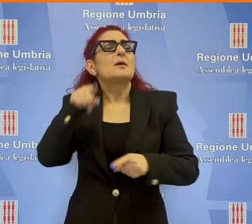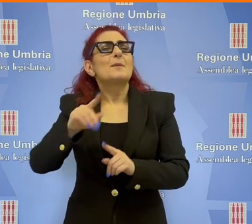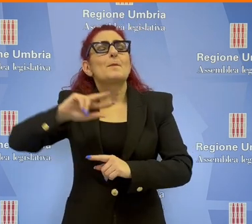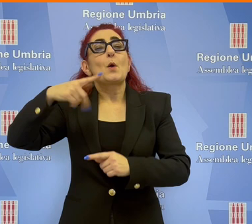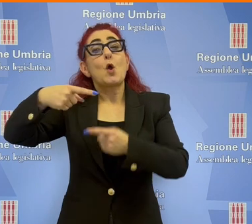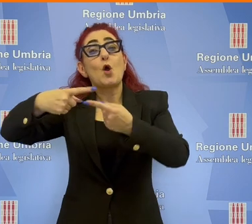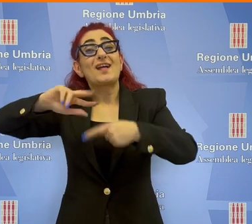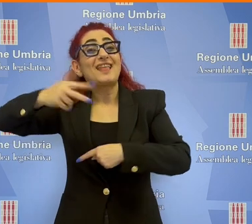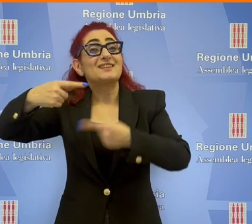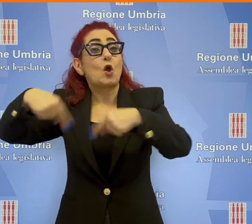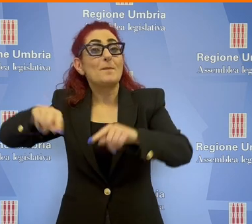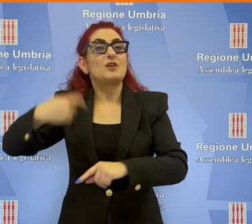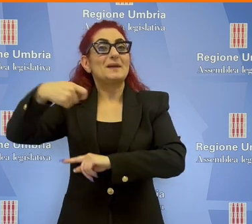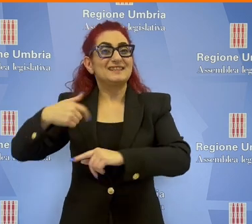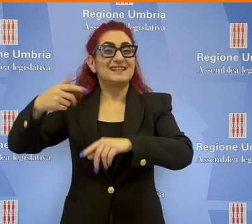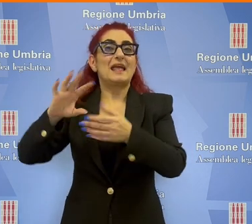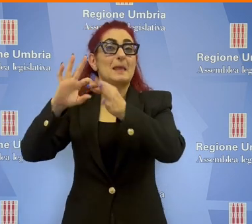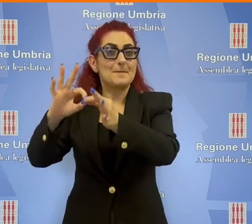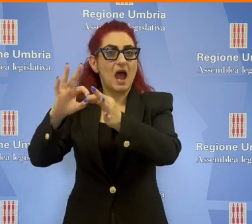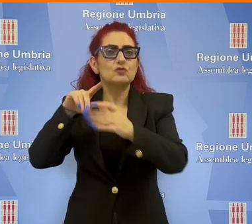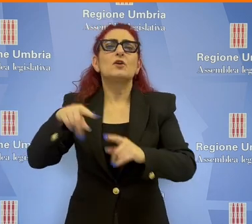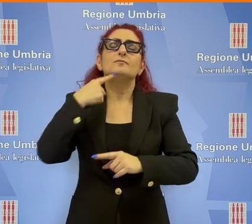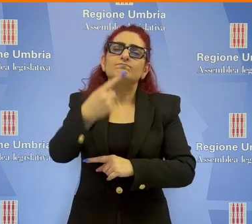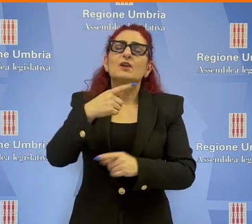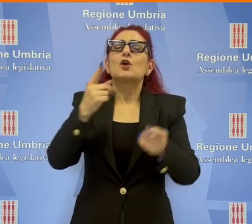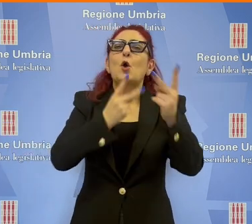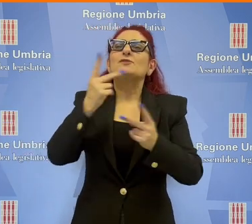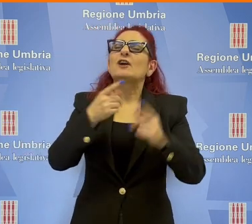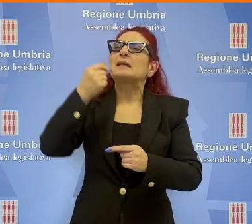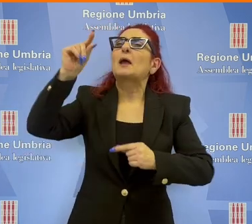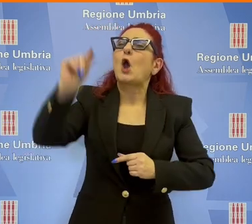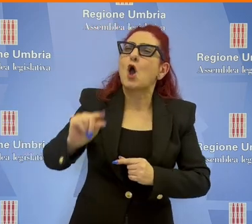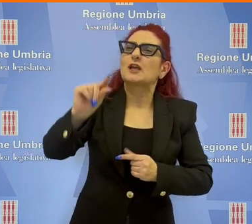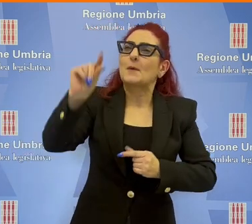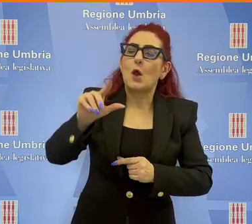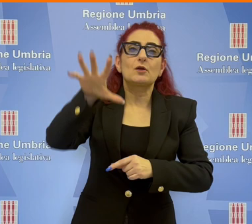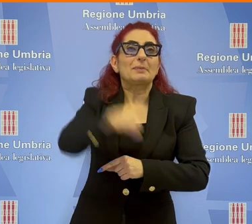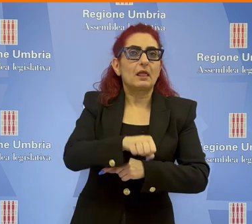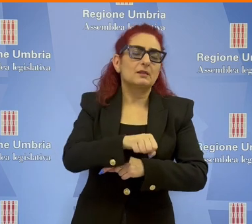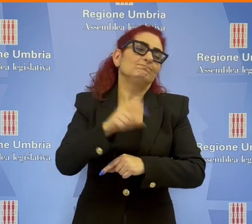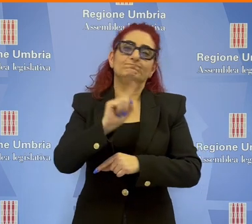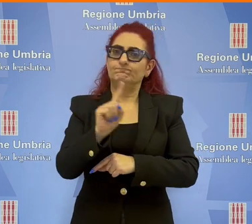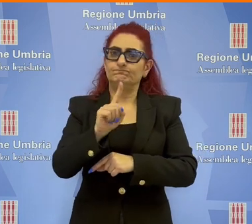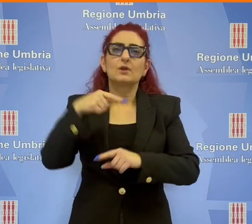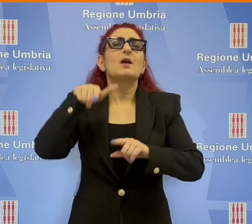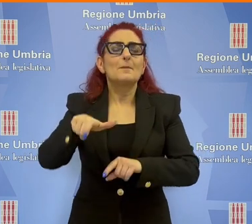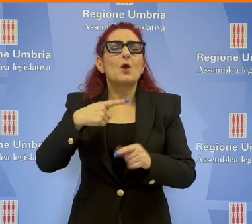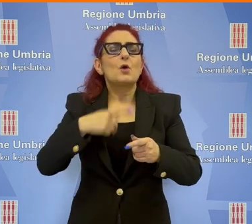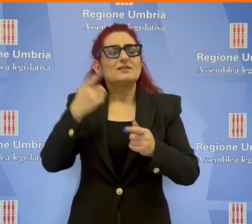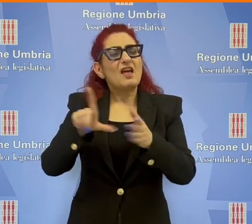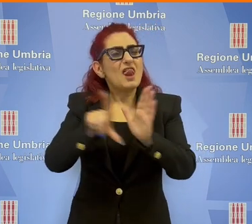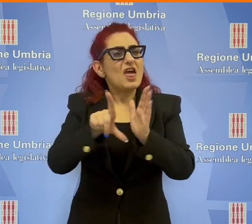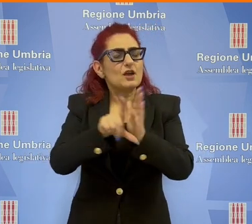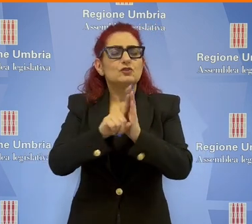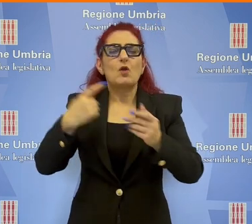della terza commissione Leonora Pace, non si potrà più puntare tutto sul ribasso delle offerte economiche. Questa legge è il risultato di un lavoro lungo